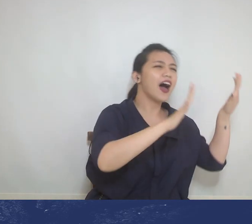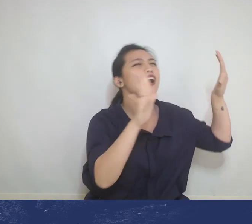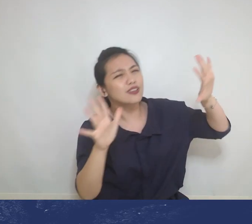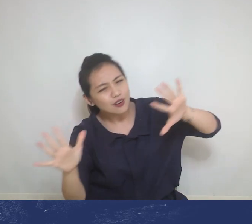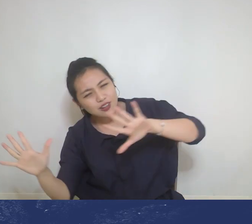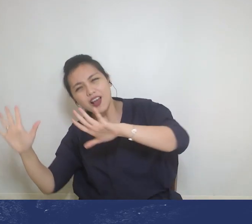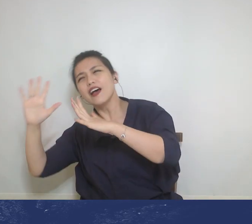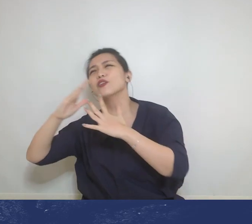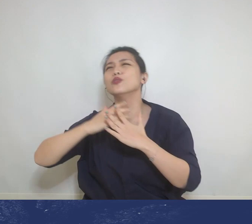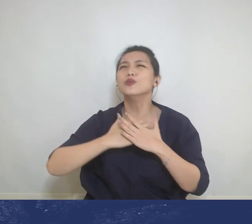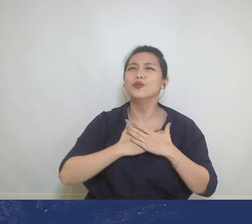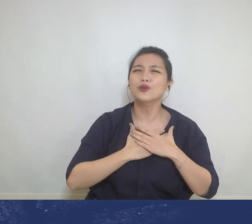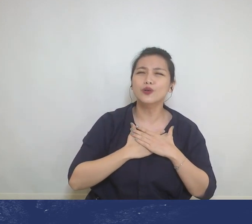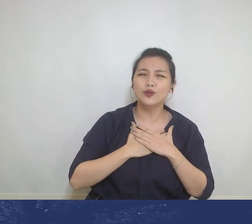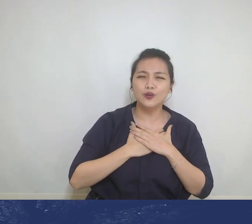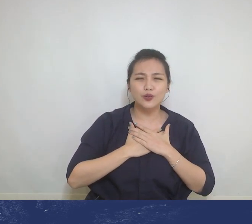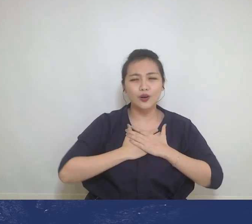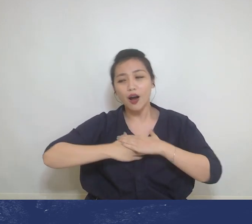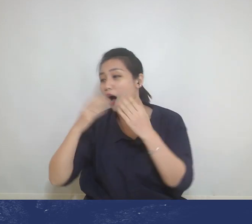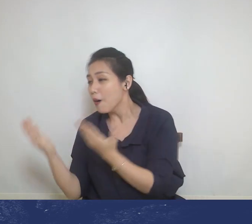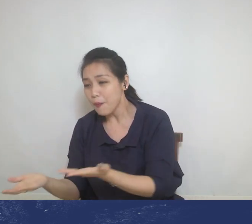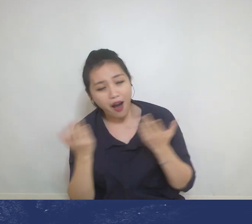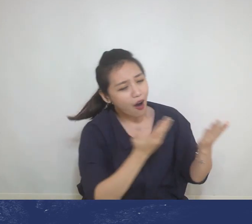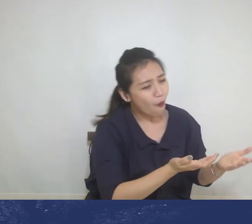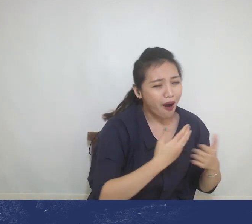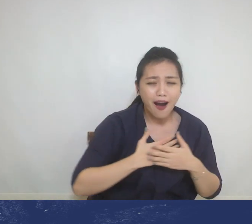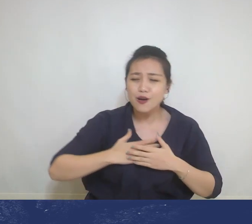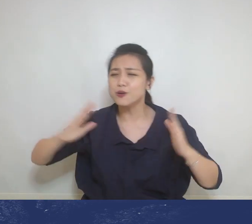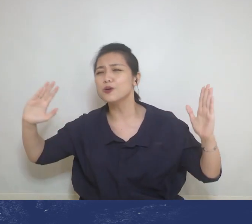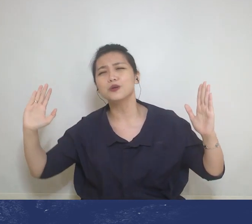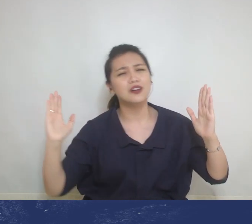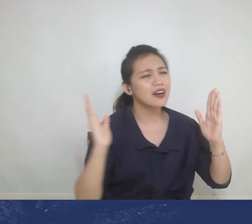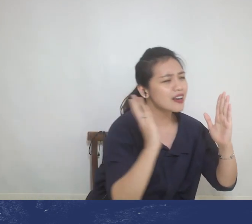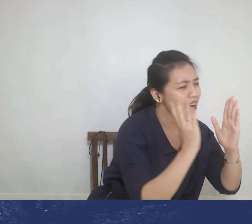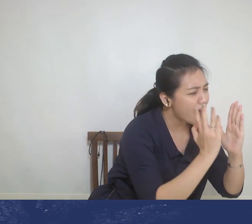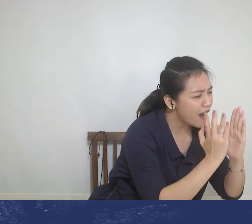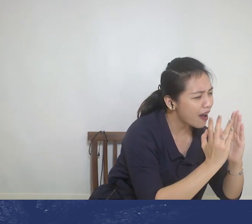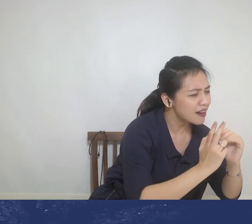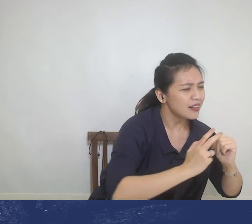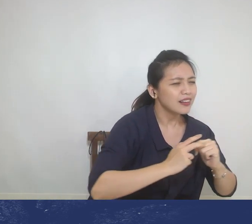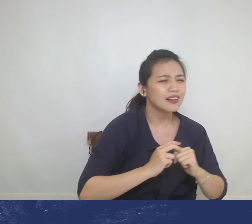Menghanyutkanku, bawa